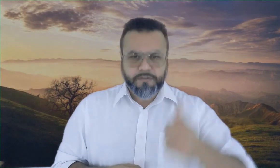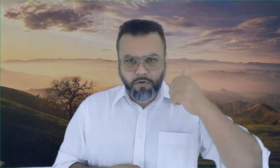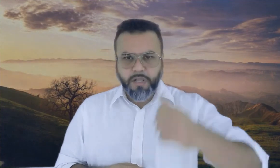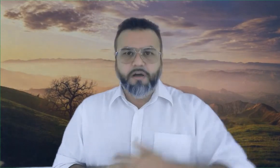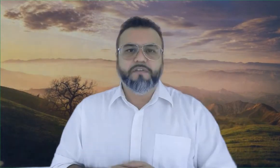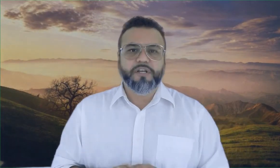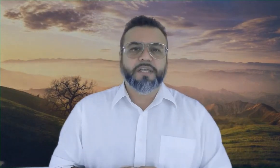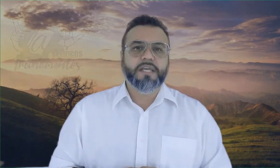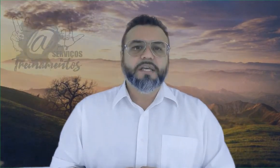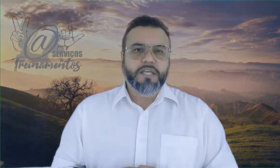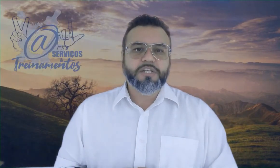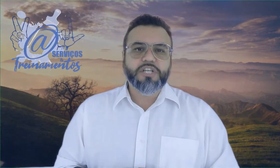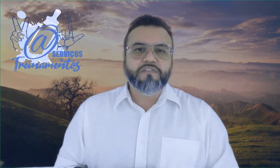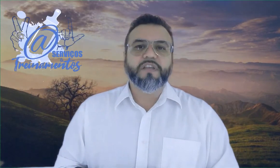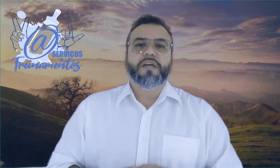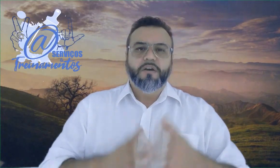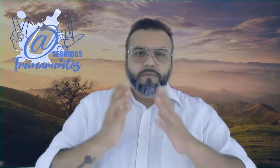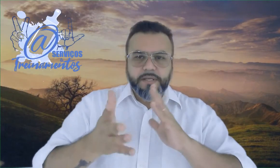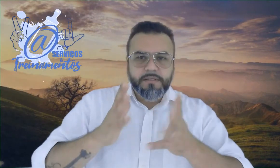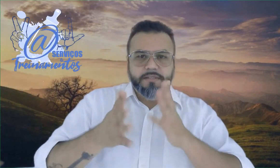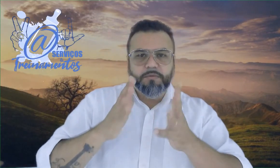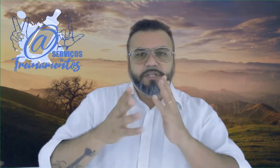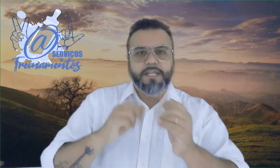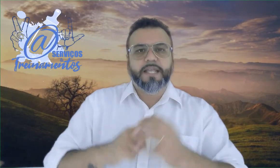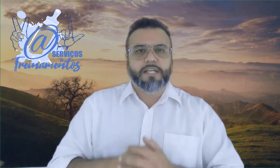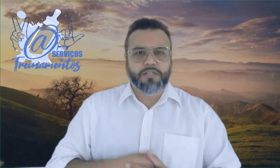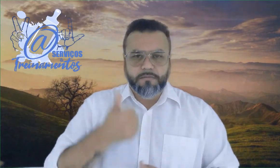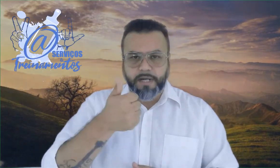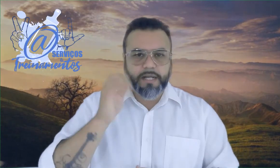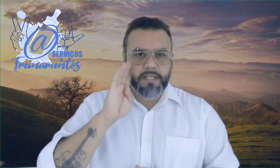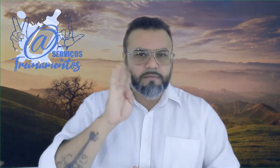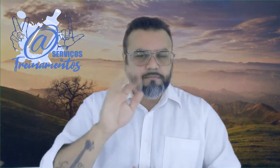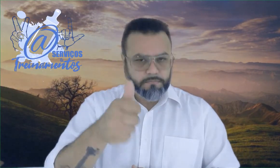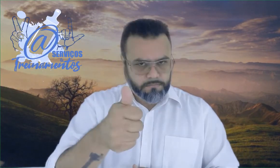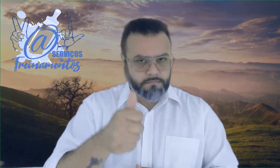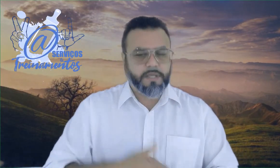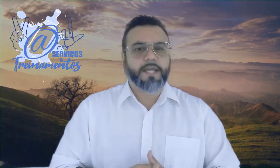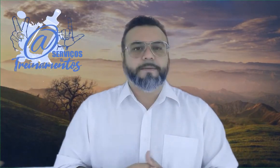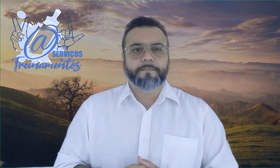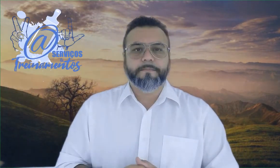Vou colocar o vídeo aqui e a gente vê uma simultaneidade. Bacana? Espera aí.